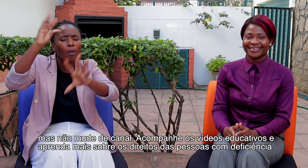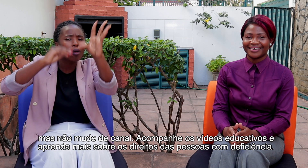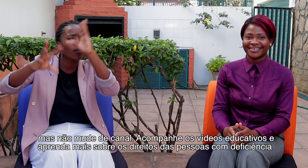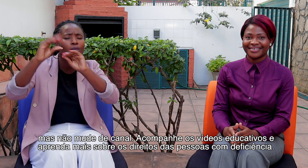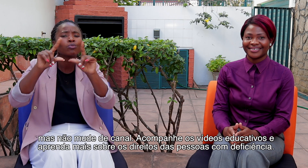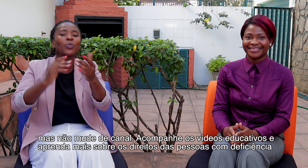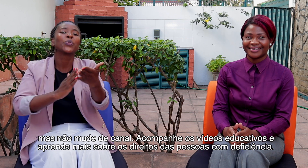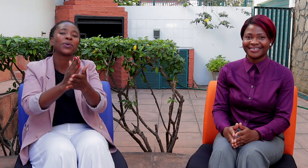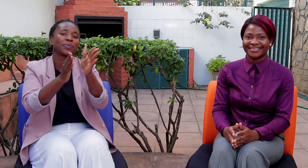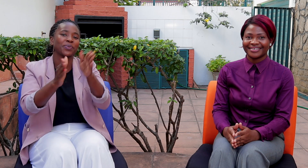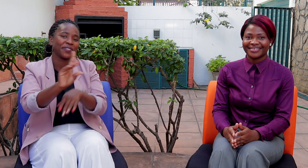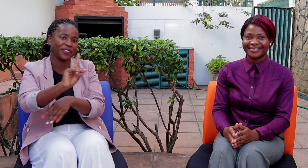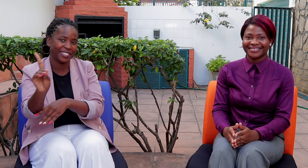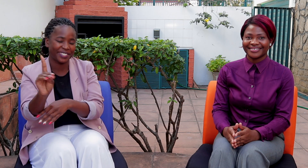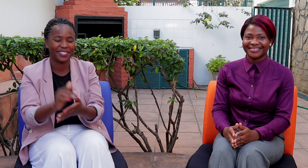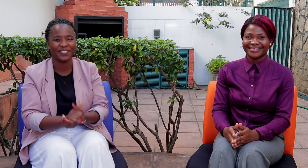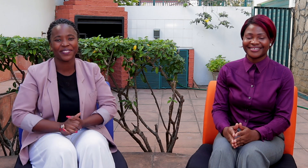pessoas com deficiência.